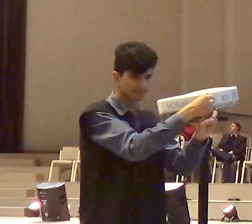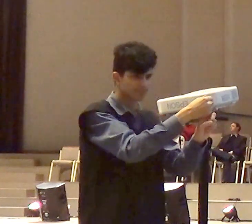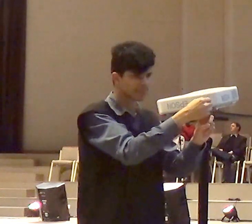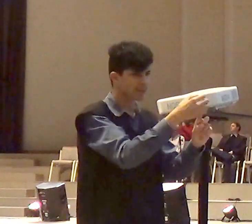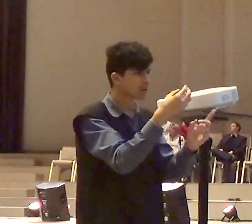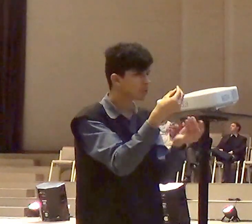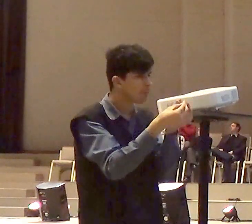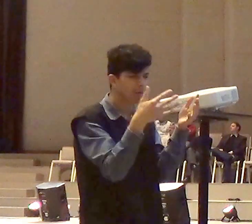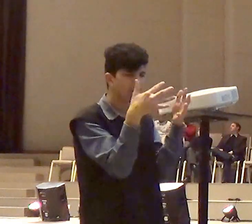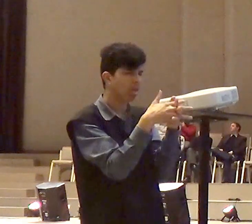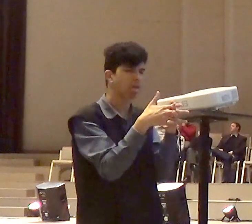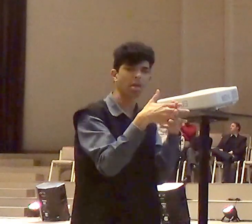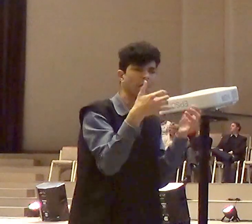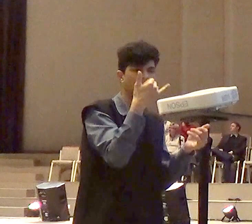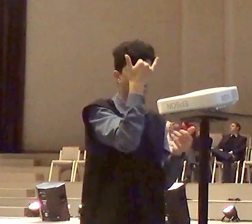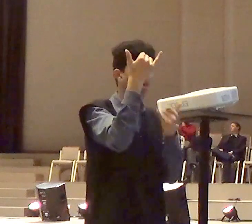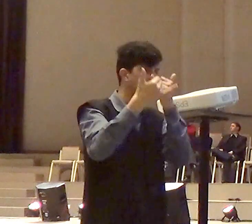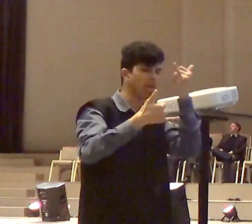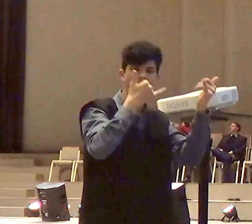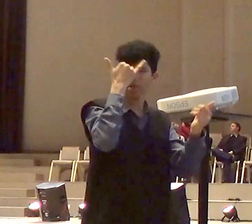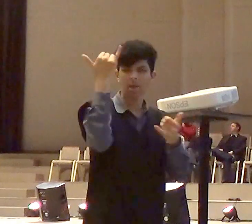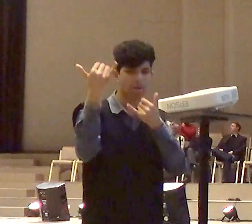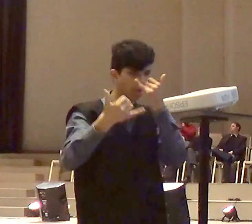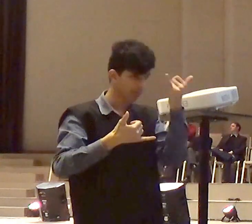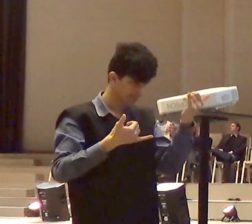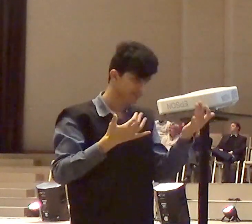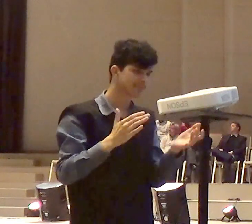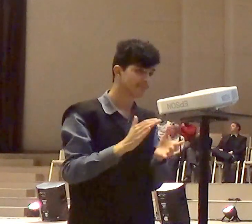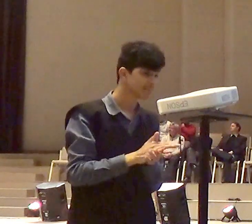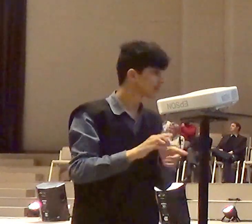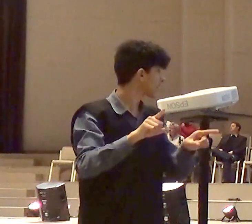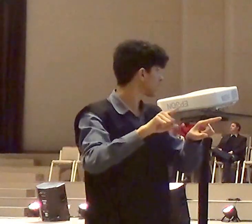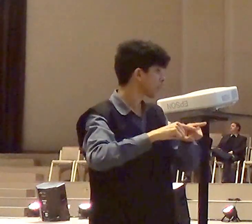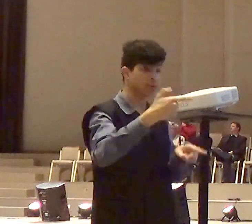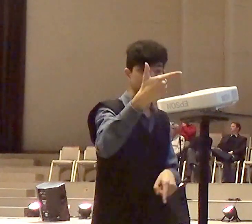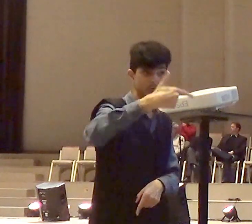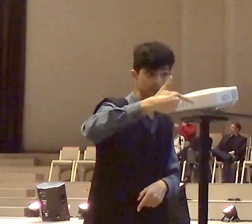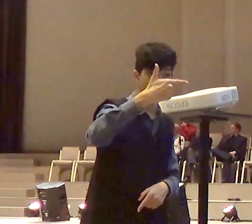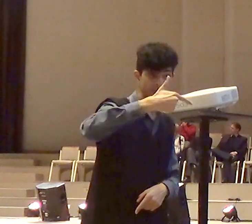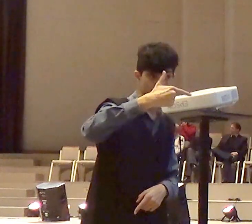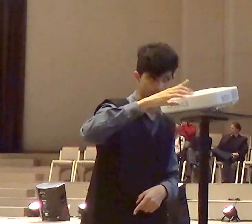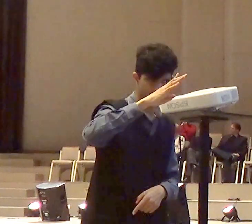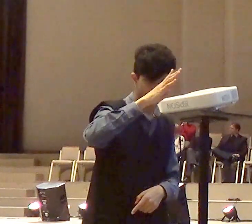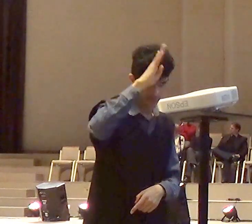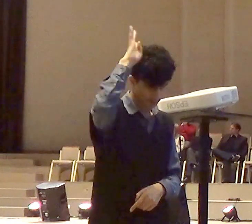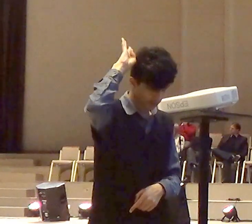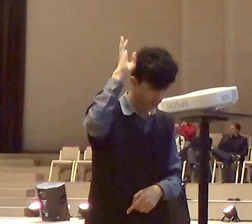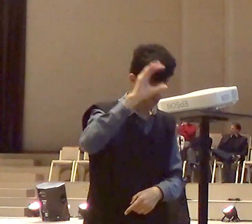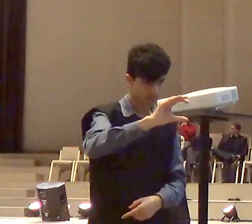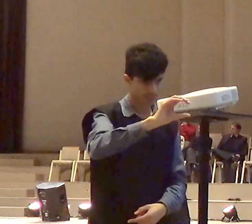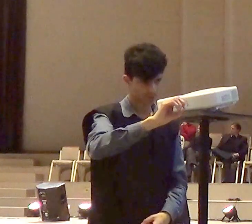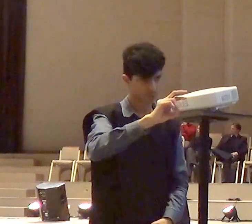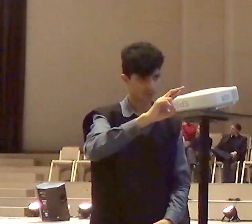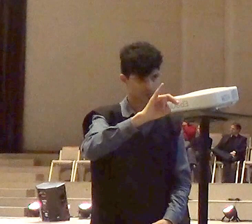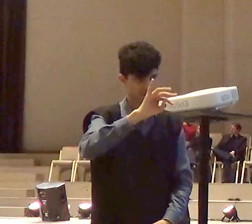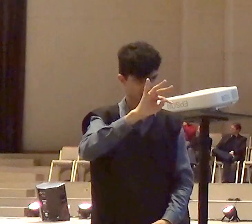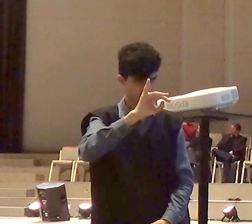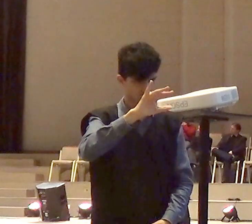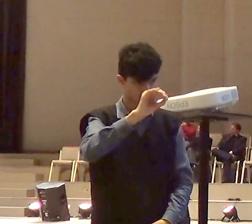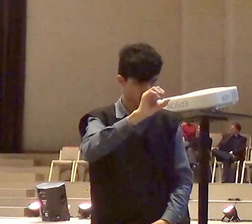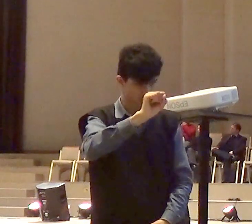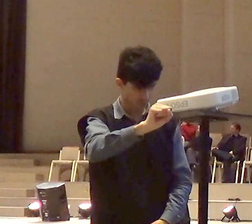escuridão que está dentro da gente segunda Coríntios 10 vai ensinar que ainda pior que